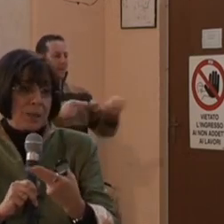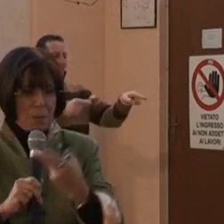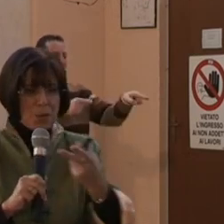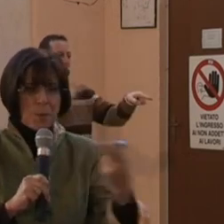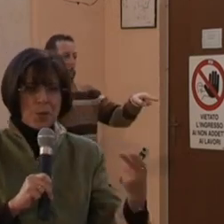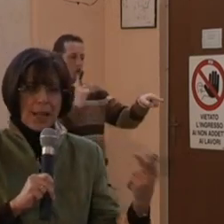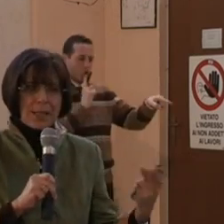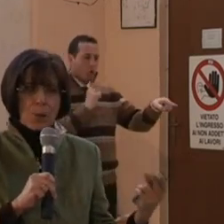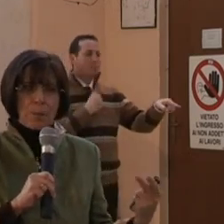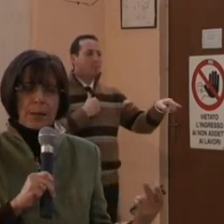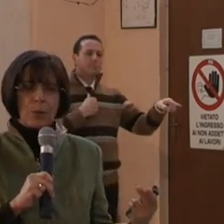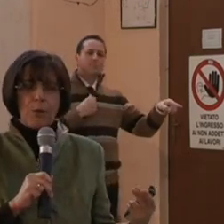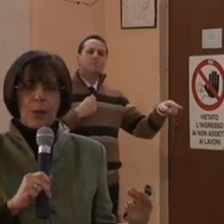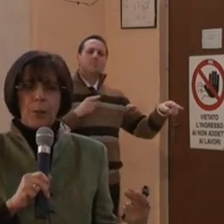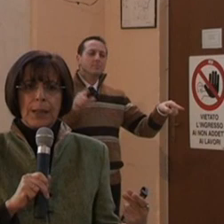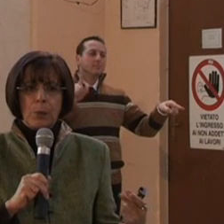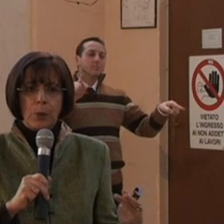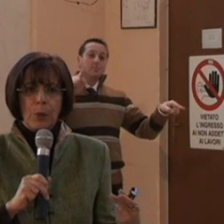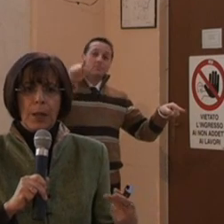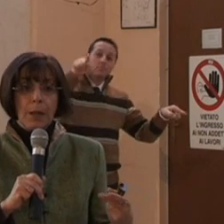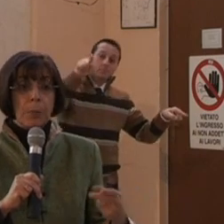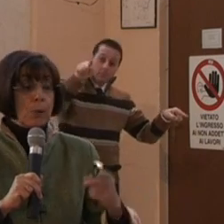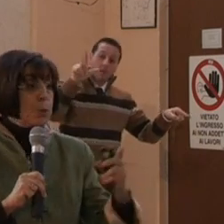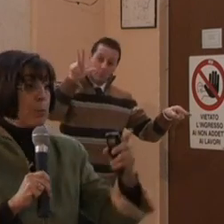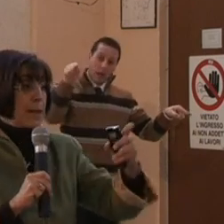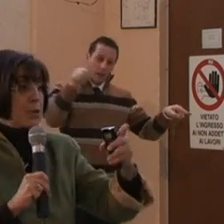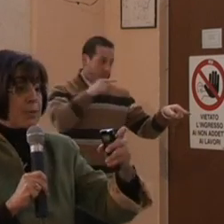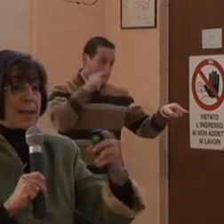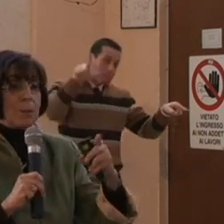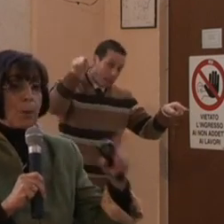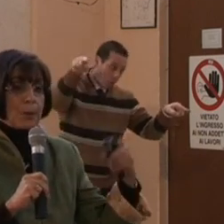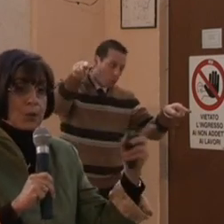dell'insegnante, ma poi spesso i ragazzi lo apprendono e lo fanno anche loro, per cui parla Giovanni e poi